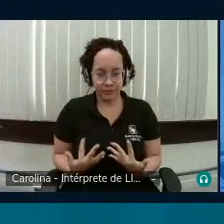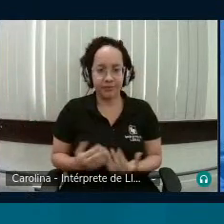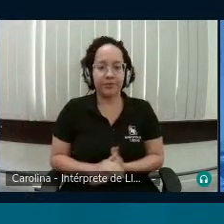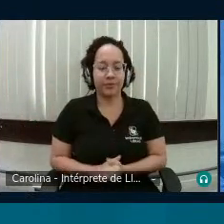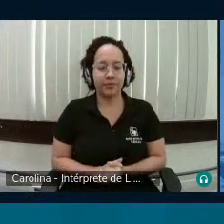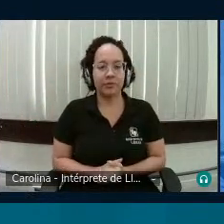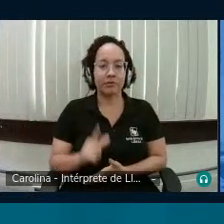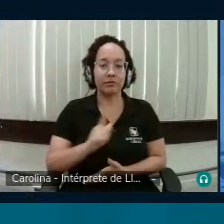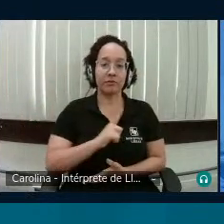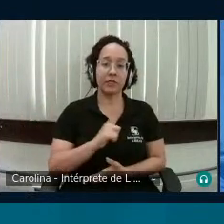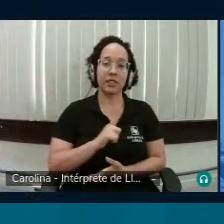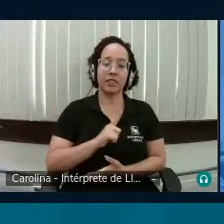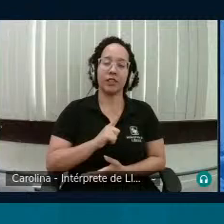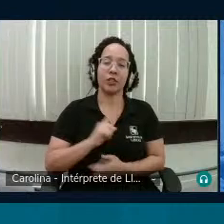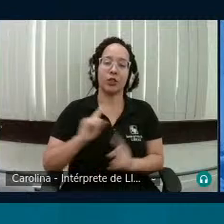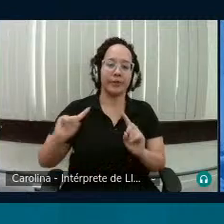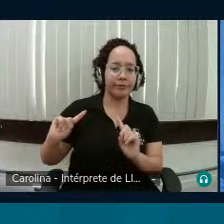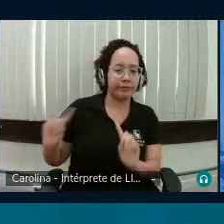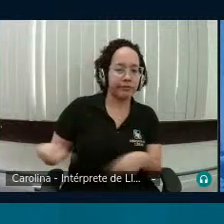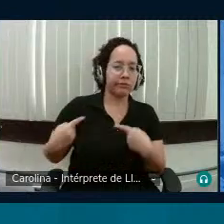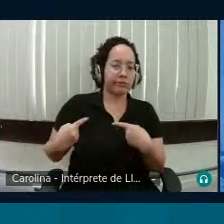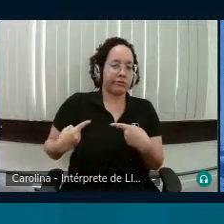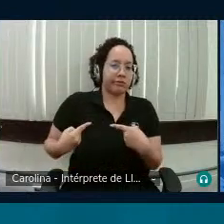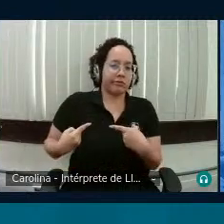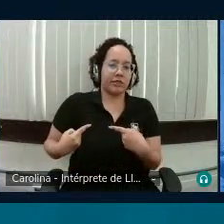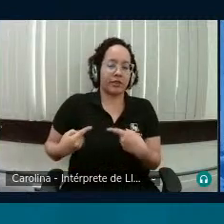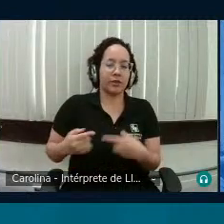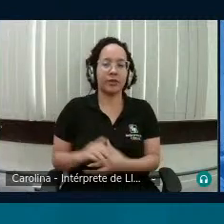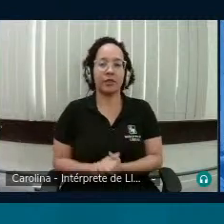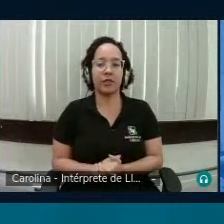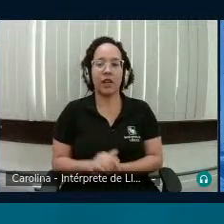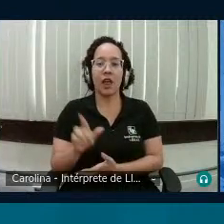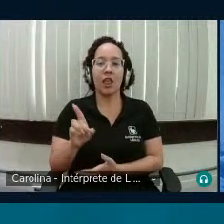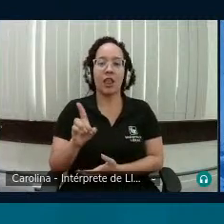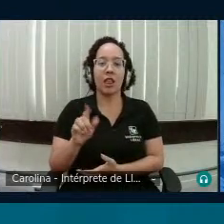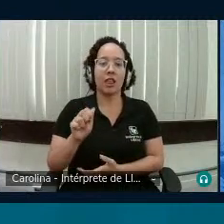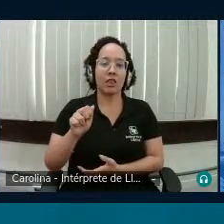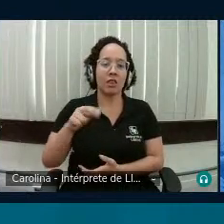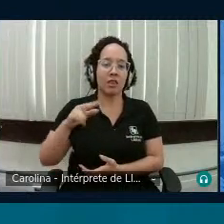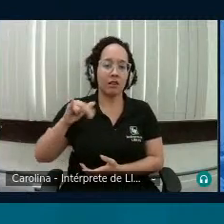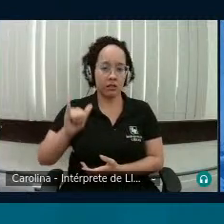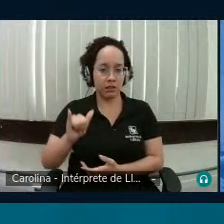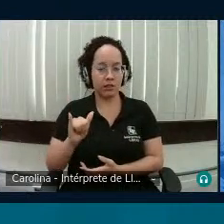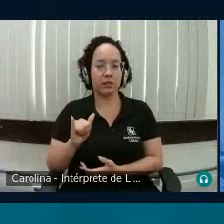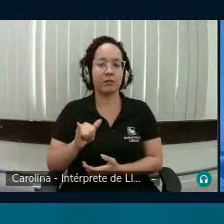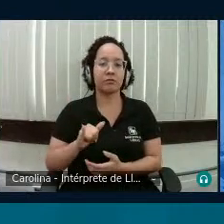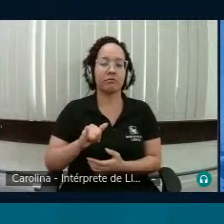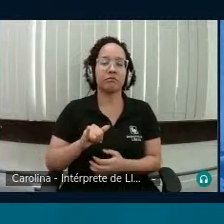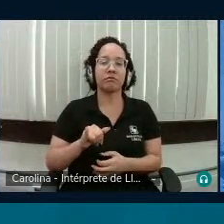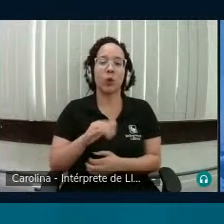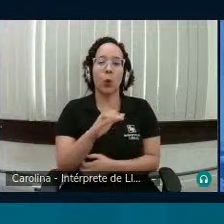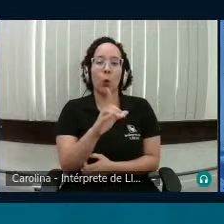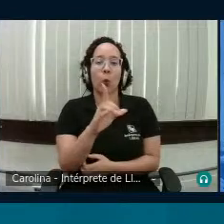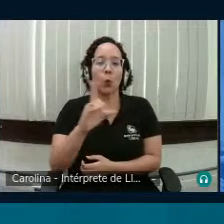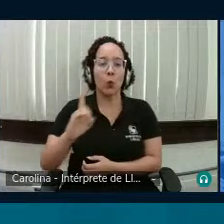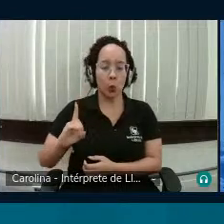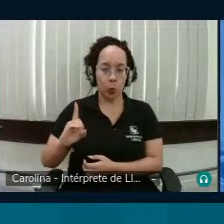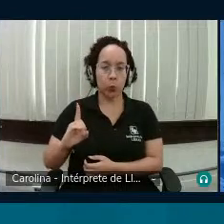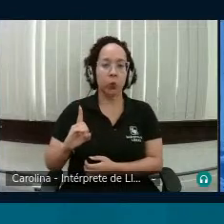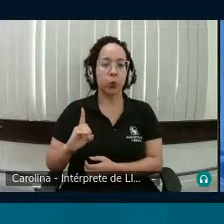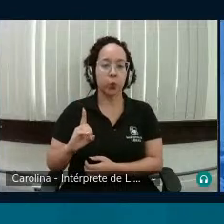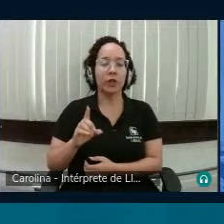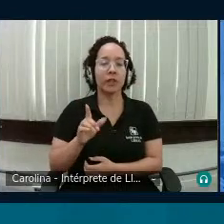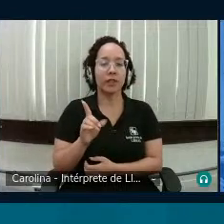tem muitos desafios, né, a Dani passou pelo desafio de coordenar, a Daniela Pentkovski, né,